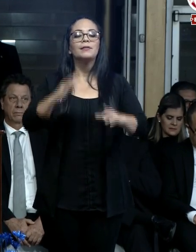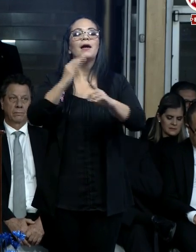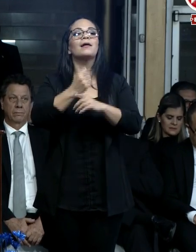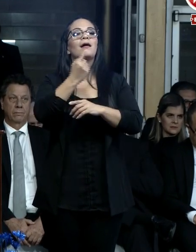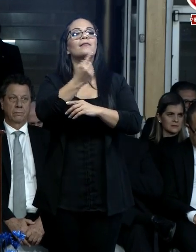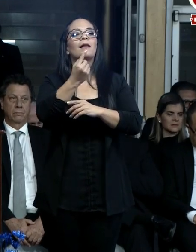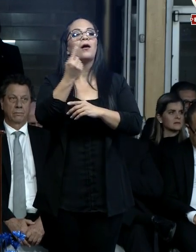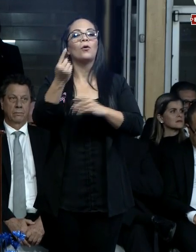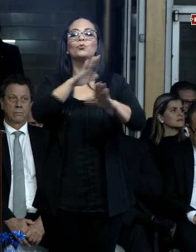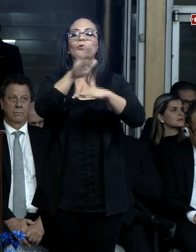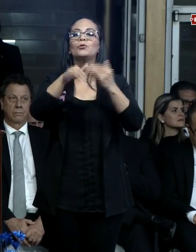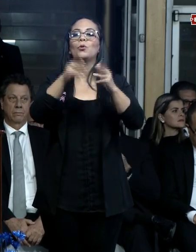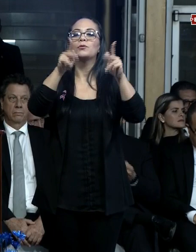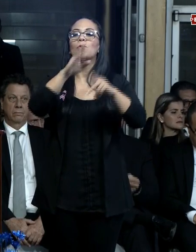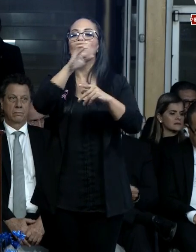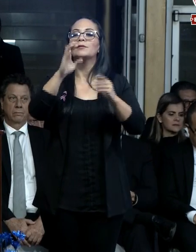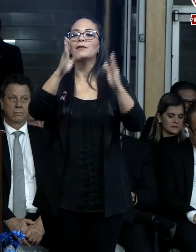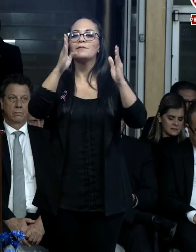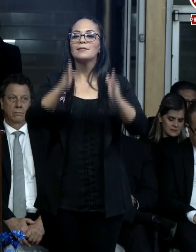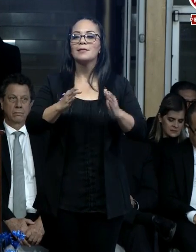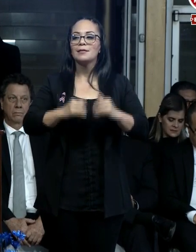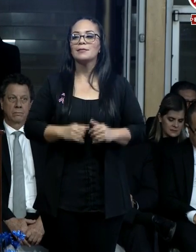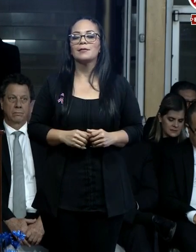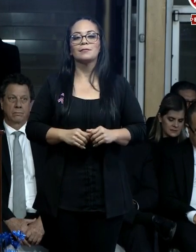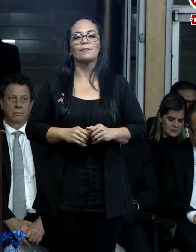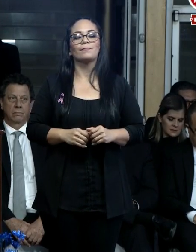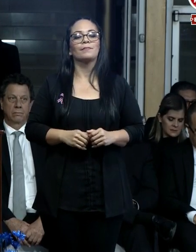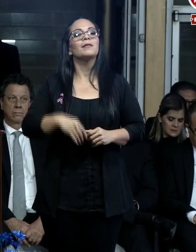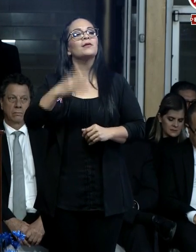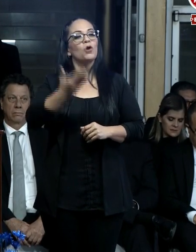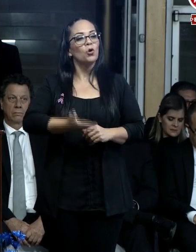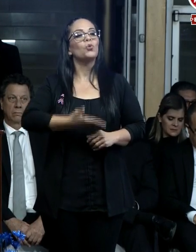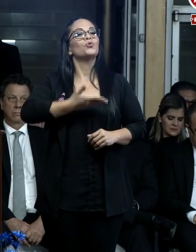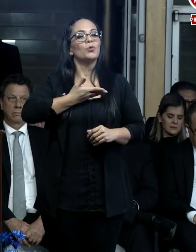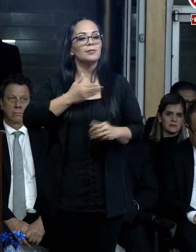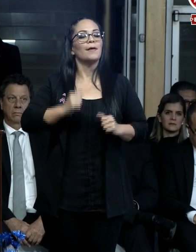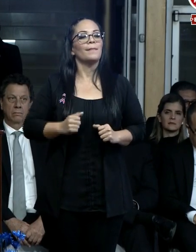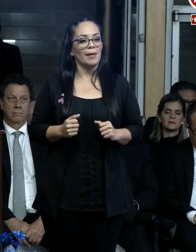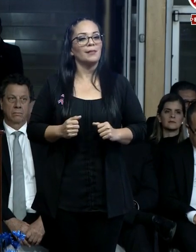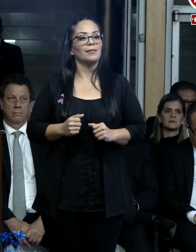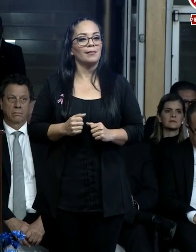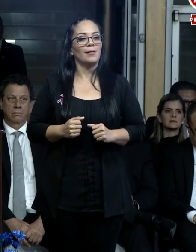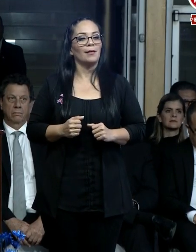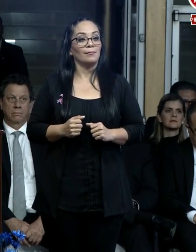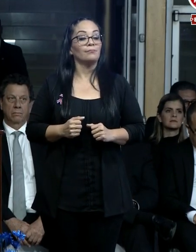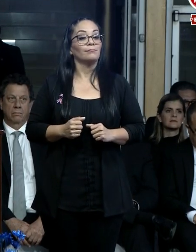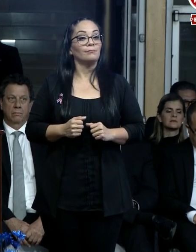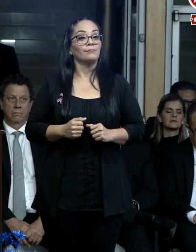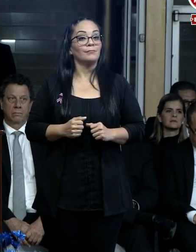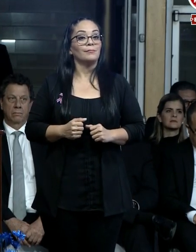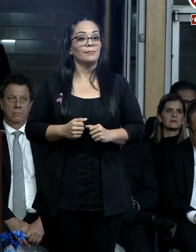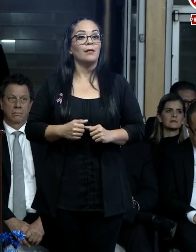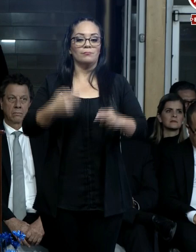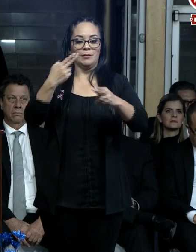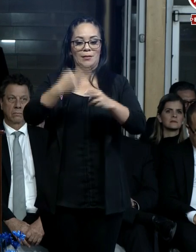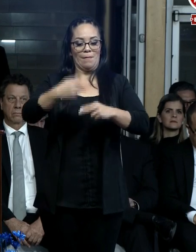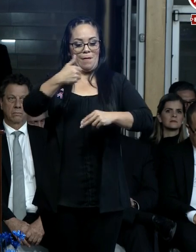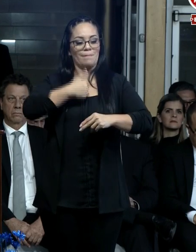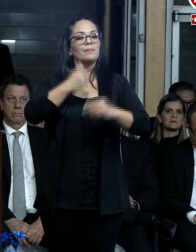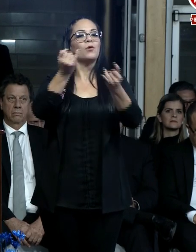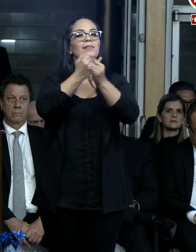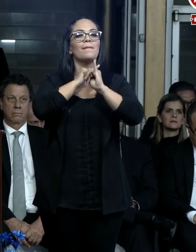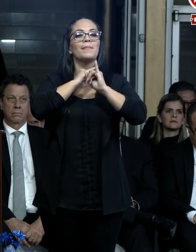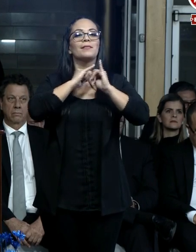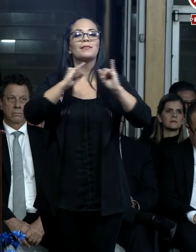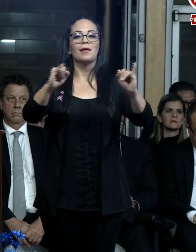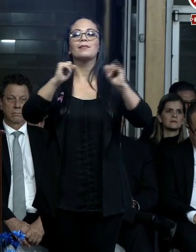los costarricenses que orgullosamente nos llamamos independientes que nos